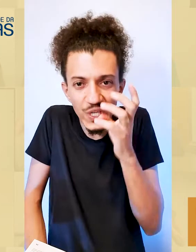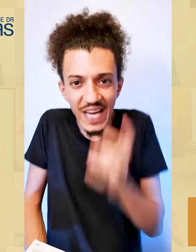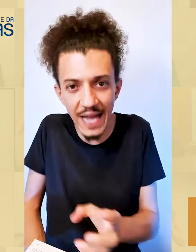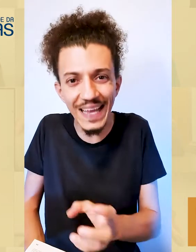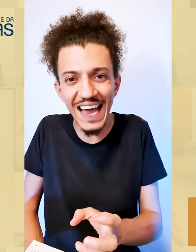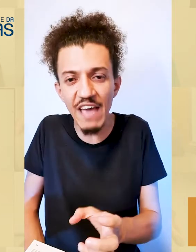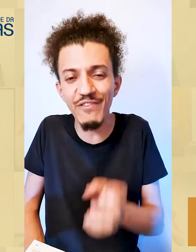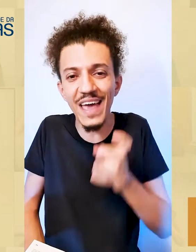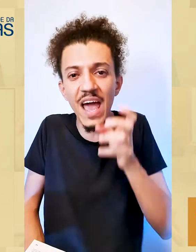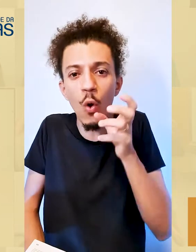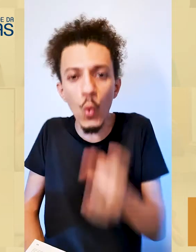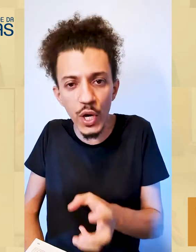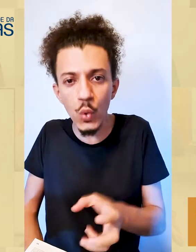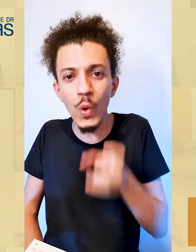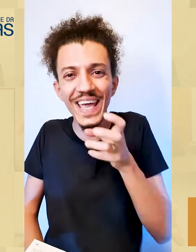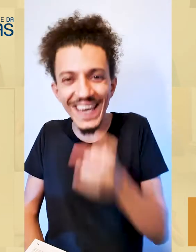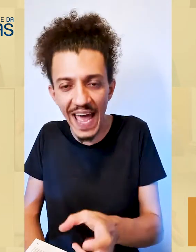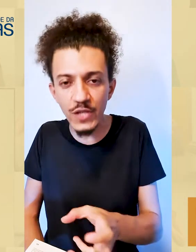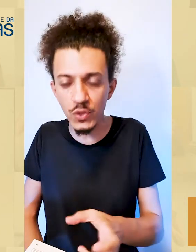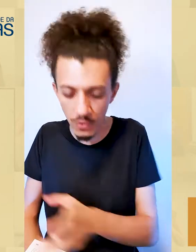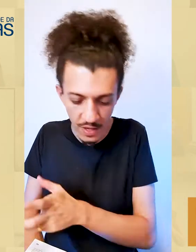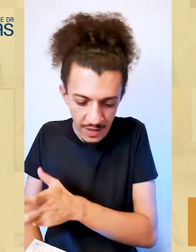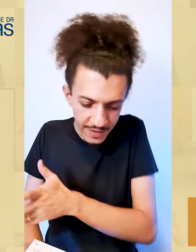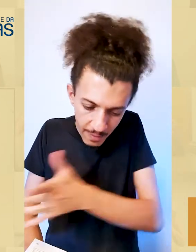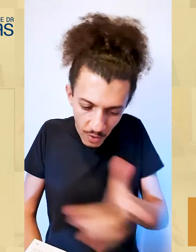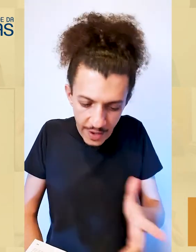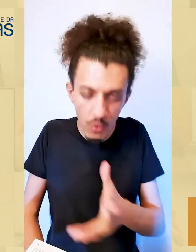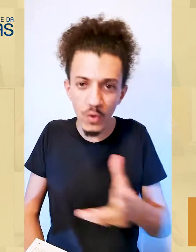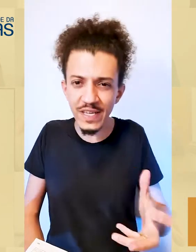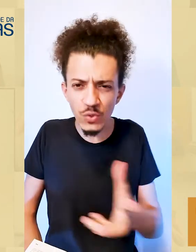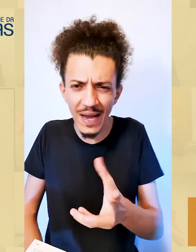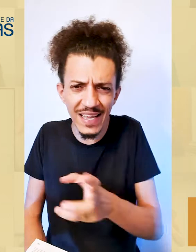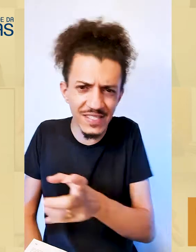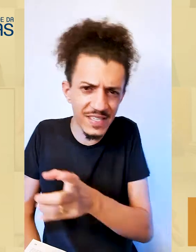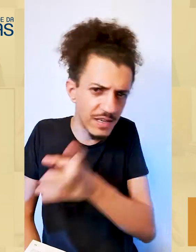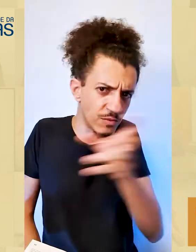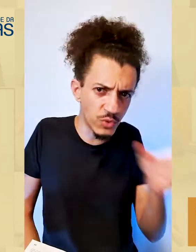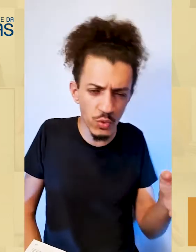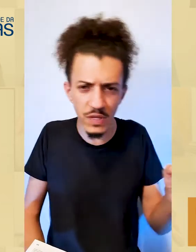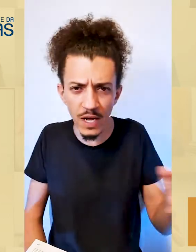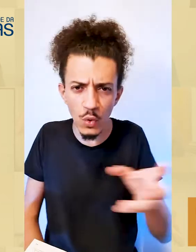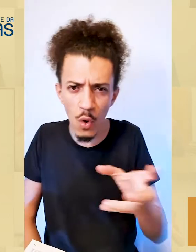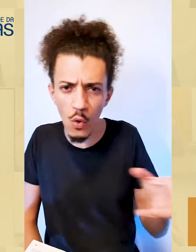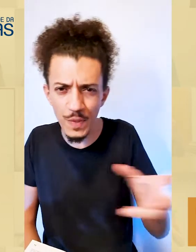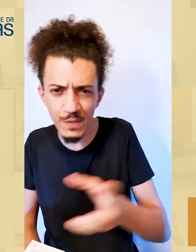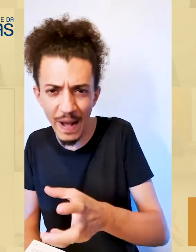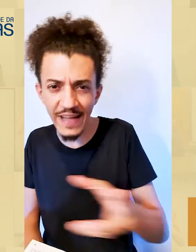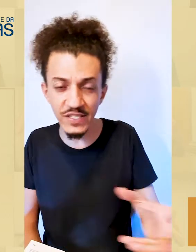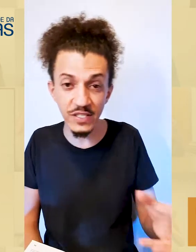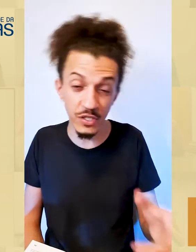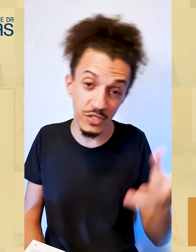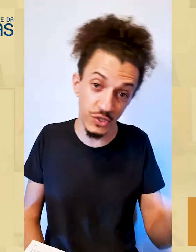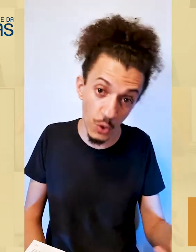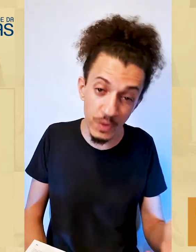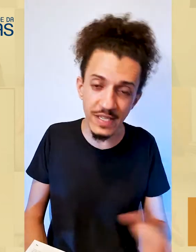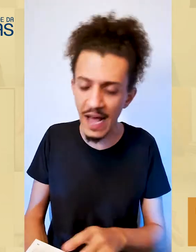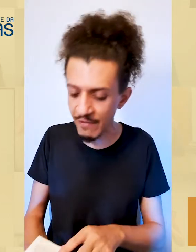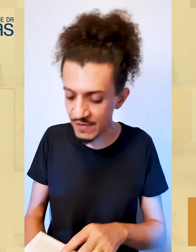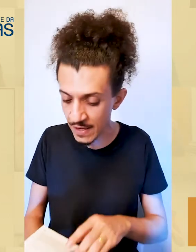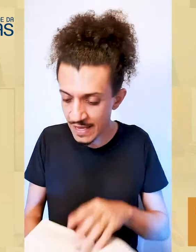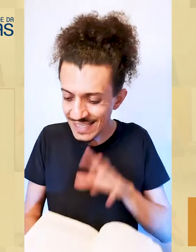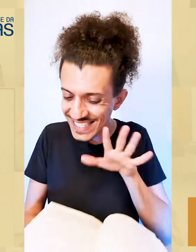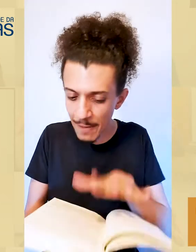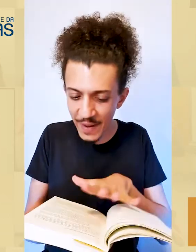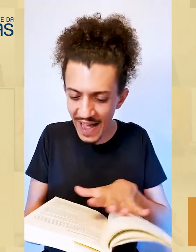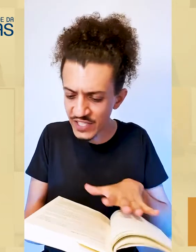conteúdo de cada live é único, inédito e embora eu contextualize juntando com algumas partes de outras